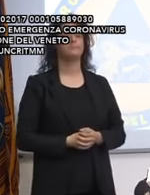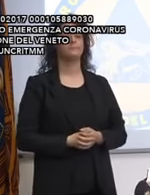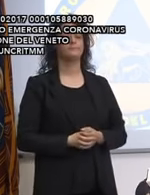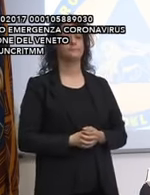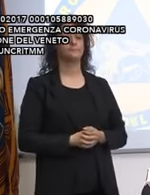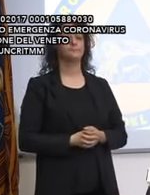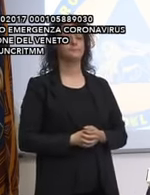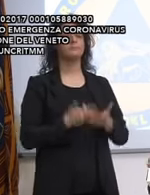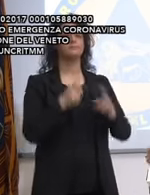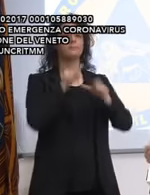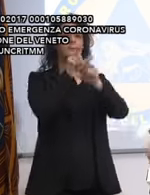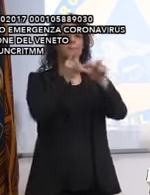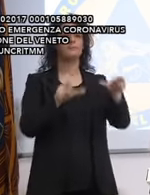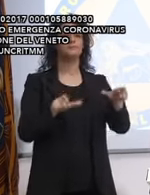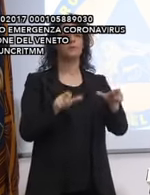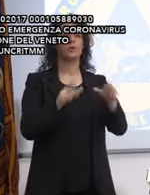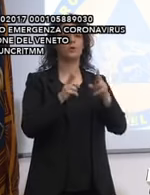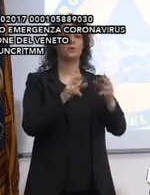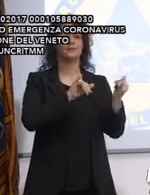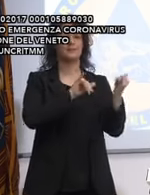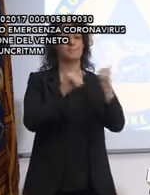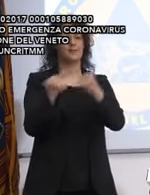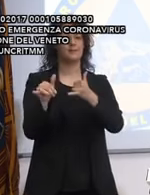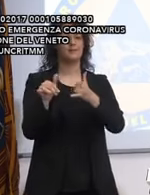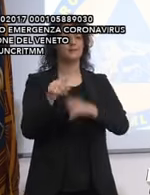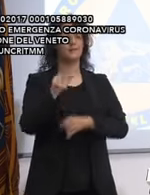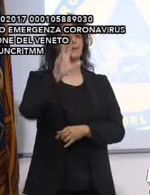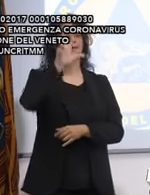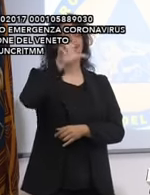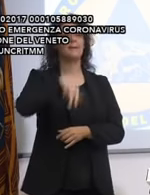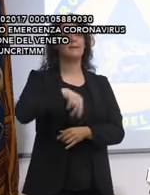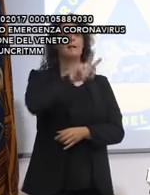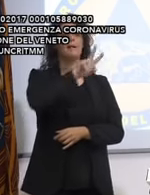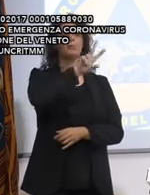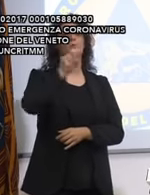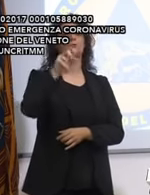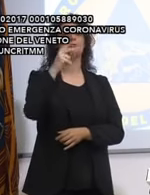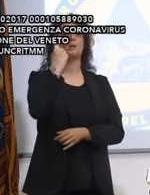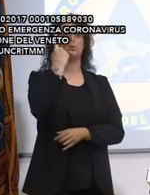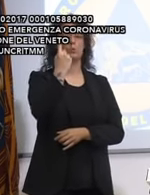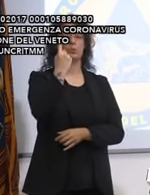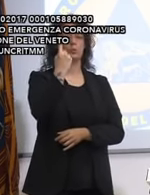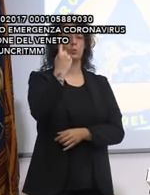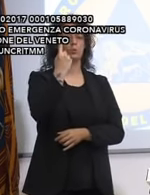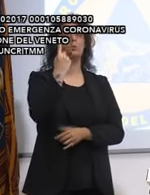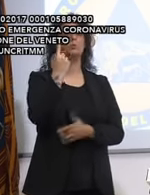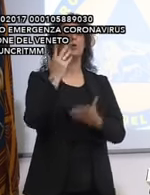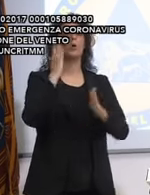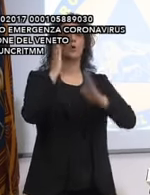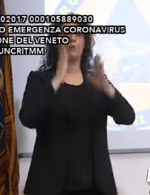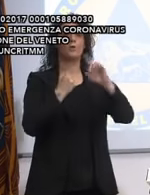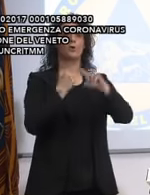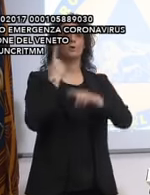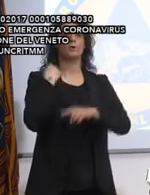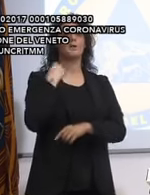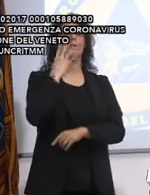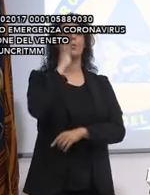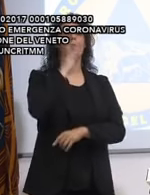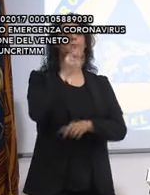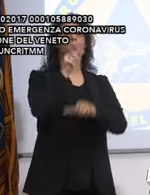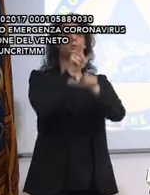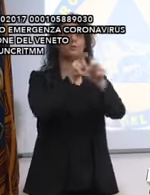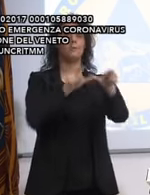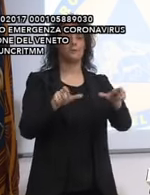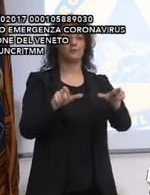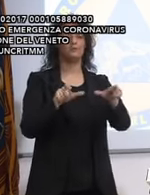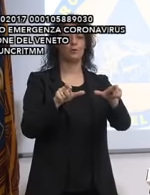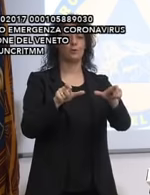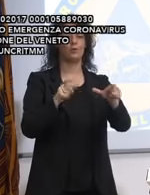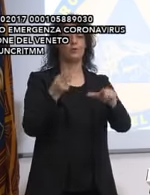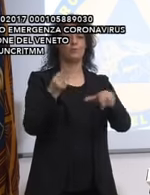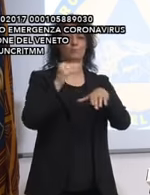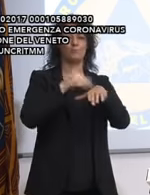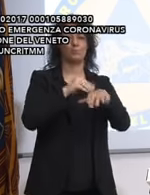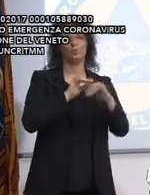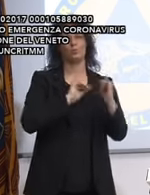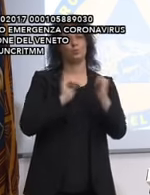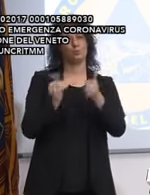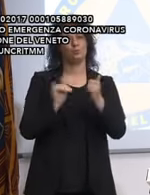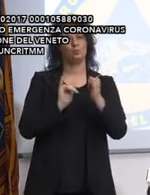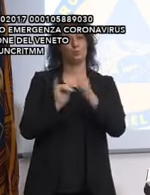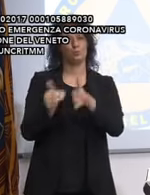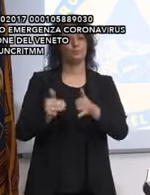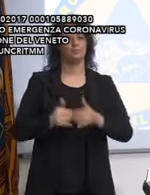I dimessi sono 3.201, altre 14 persone sono state dimesse rispetto a ieri.